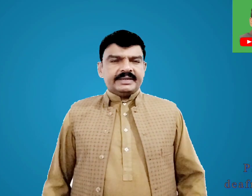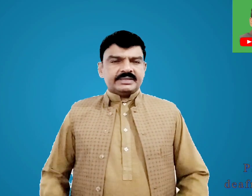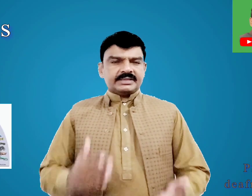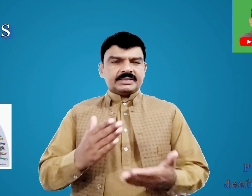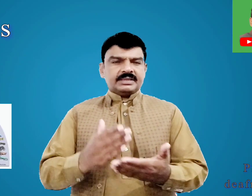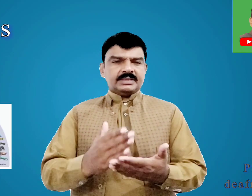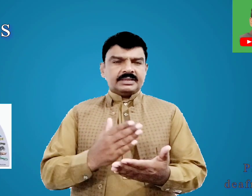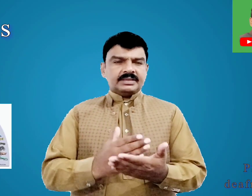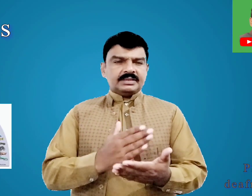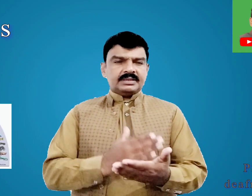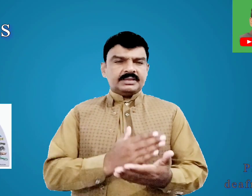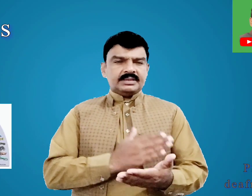काइंड्स